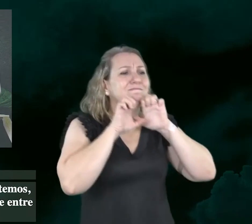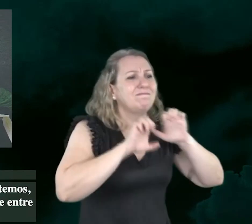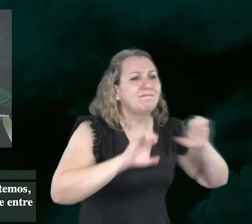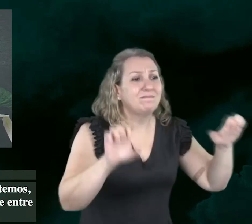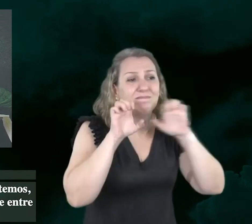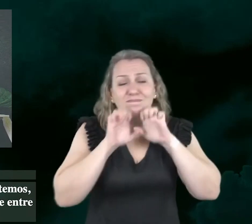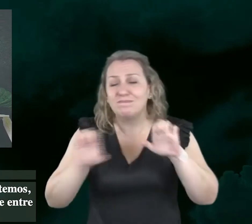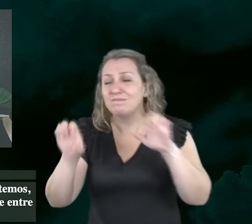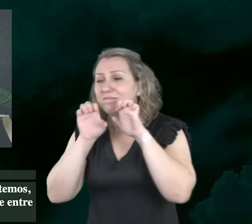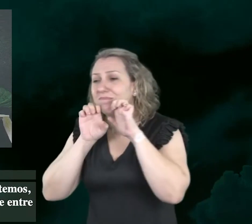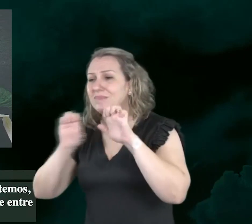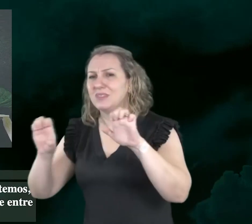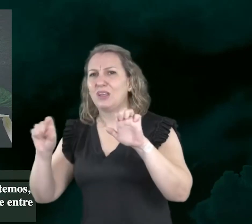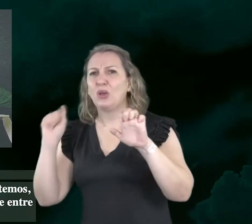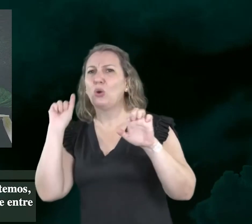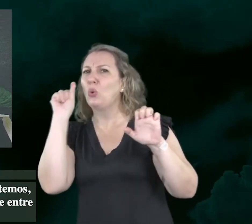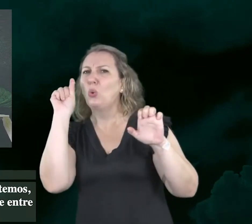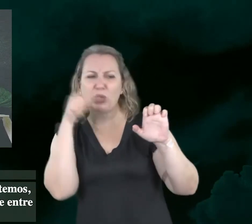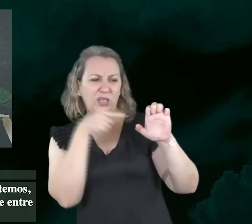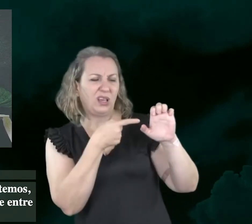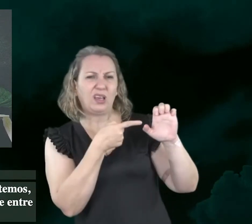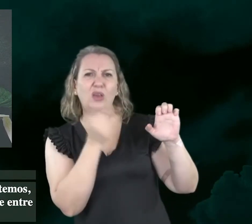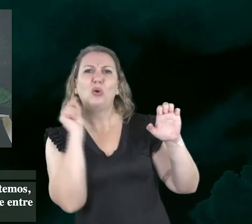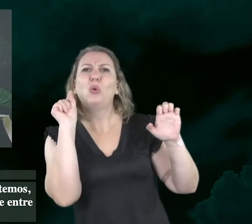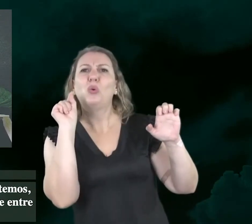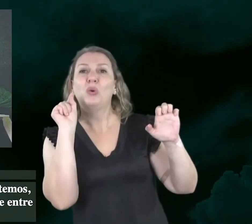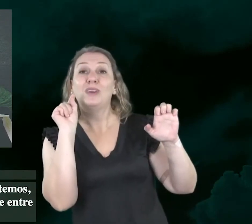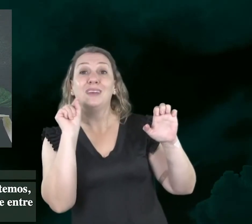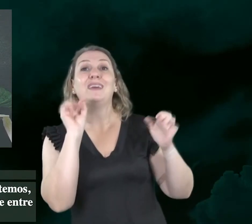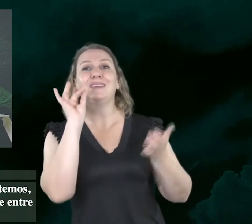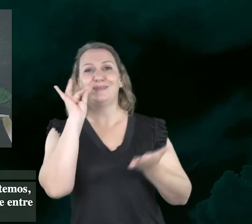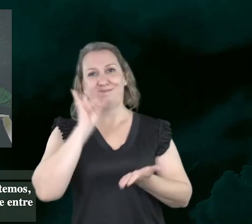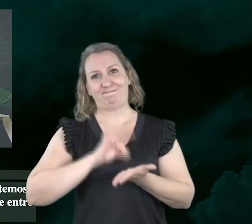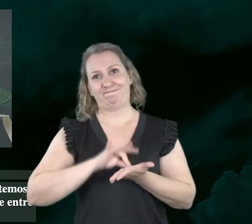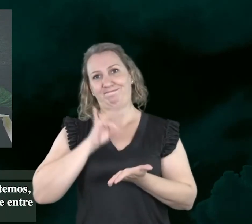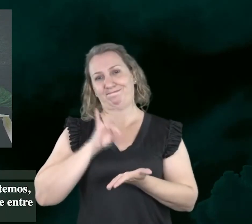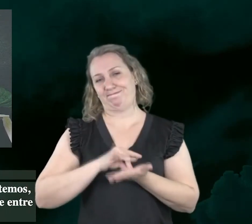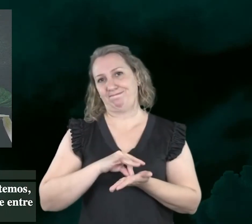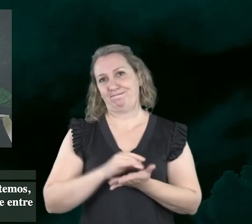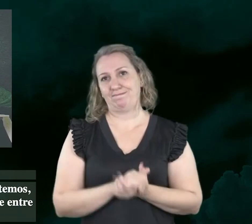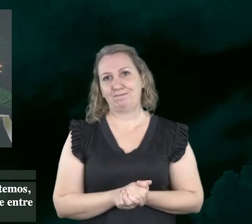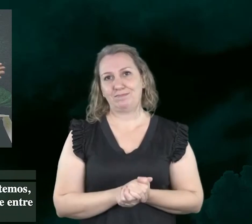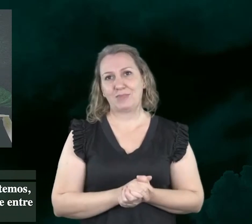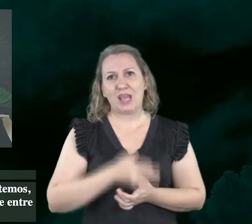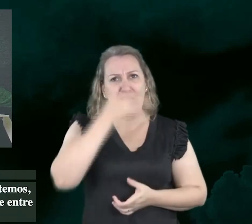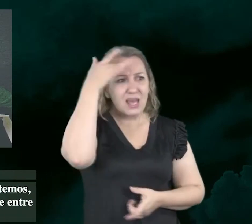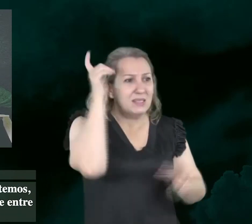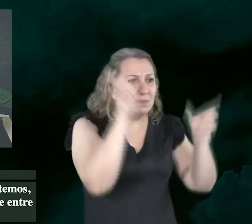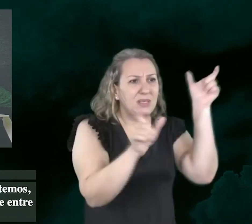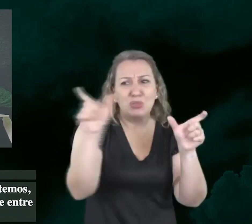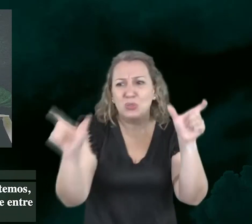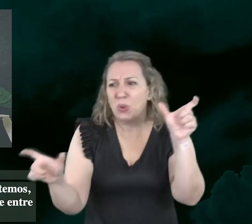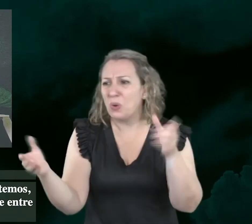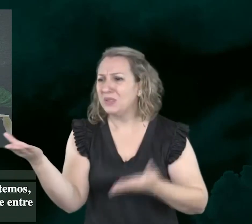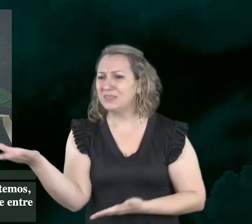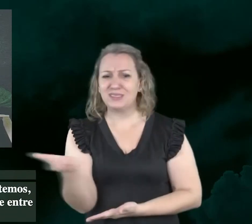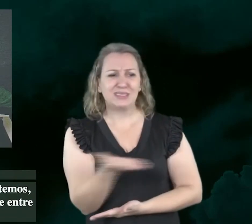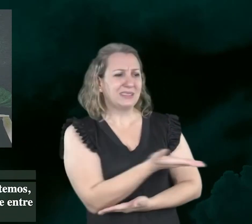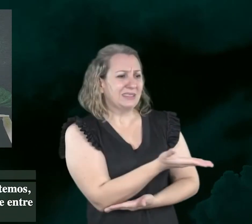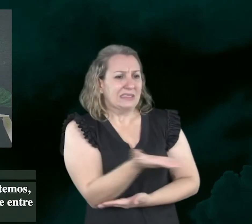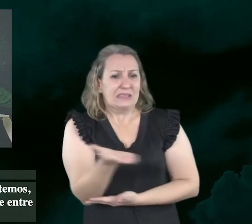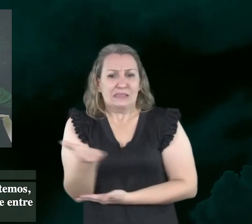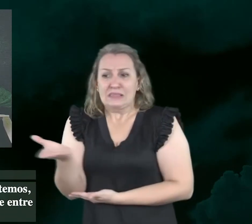a realidade para a vida das pessoas. A vida das pessoas está sem sentido,